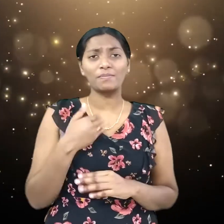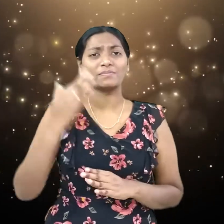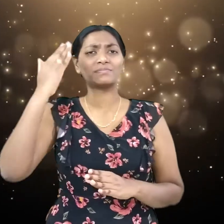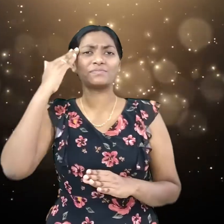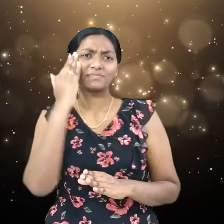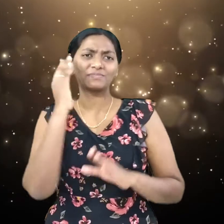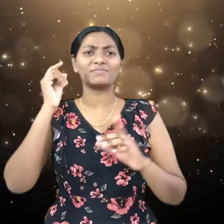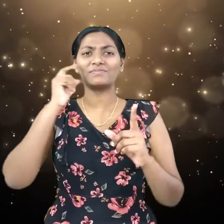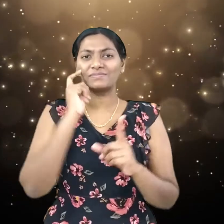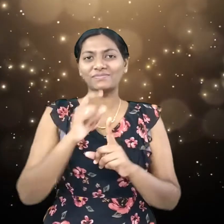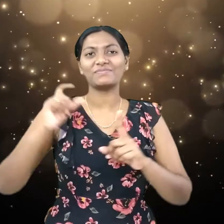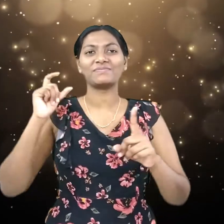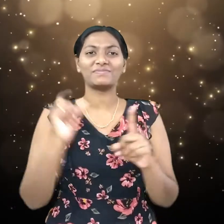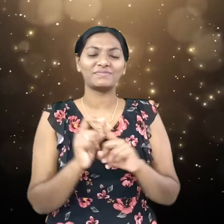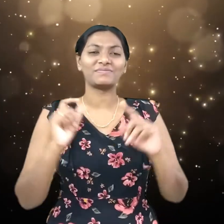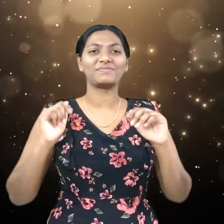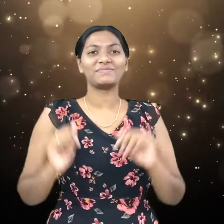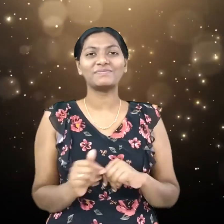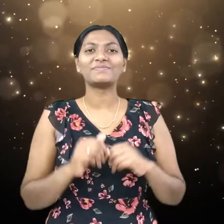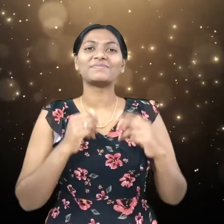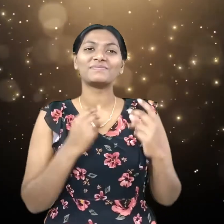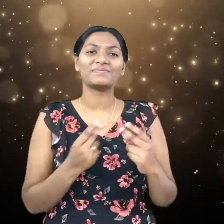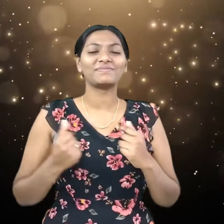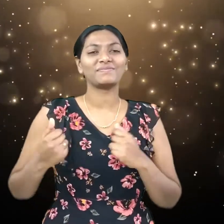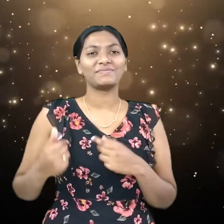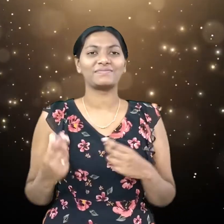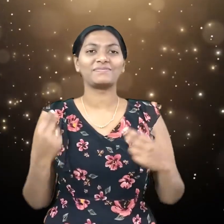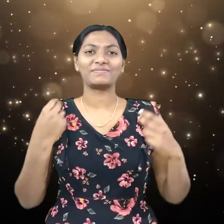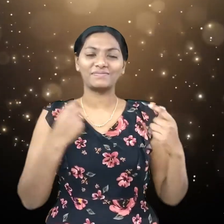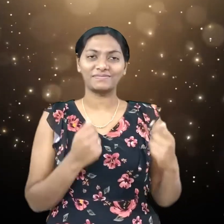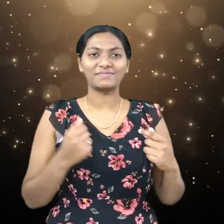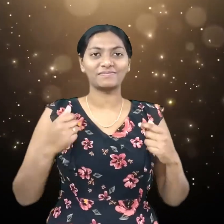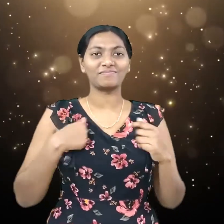मैं कौन हूँ मैं जानता।